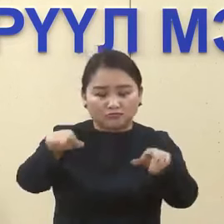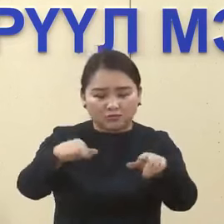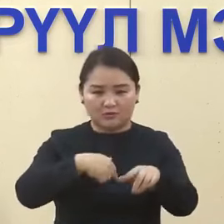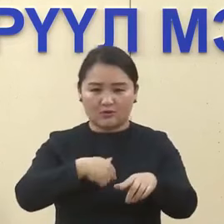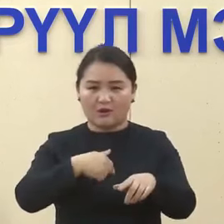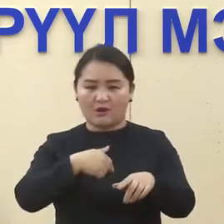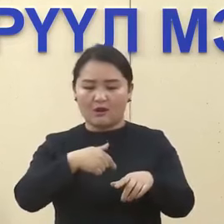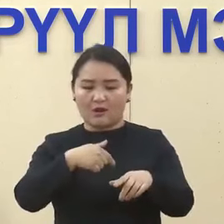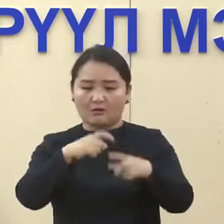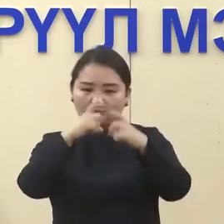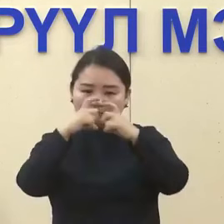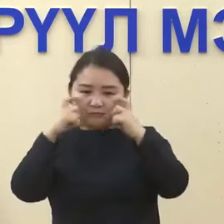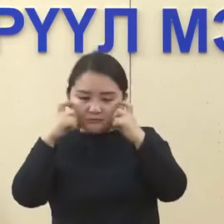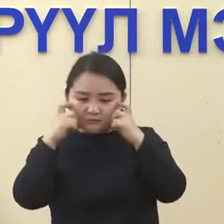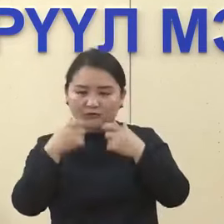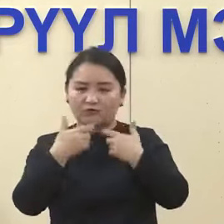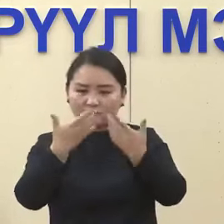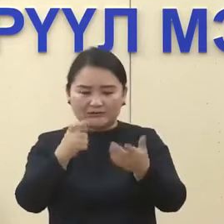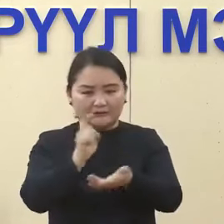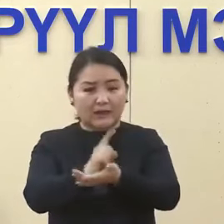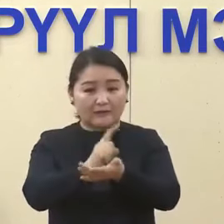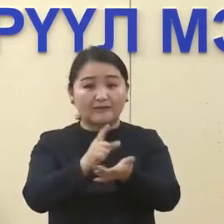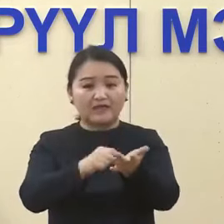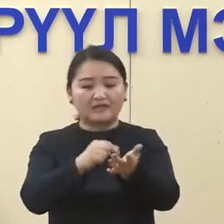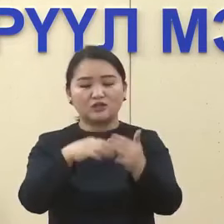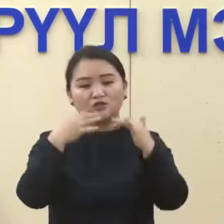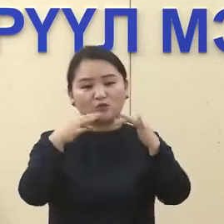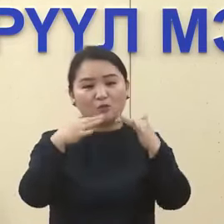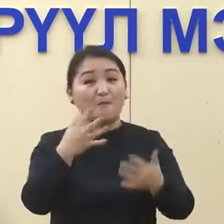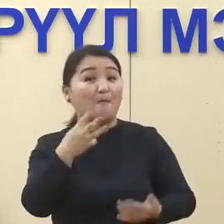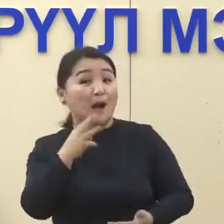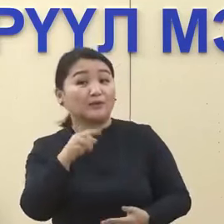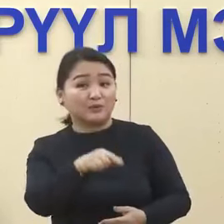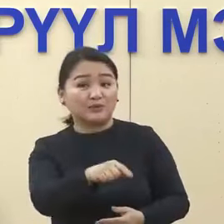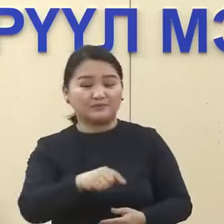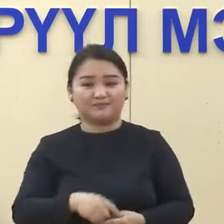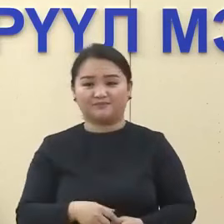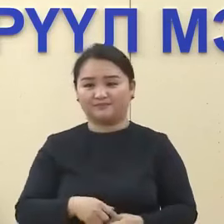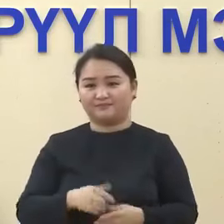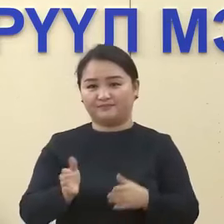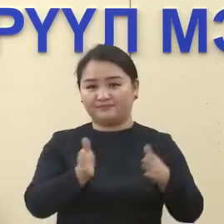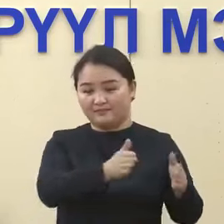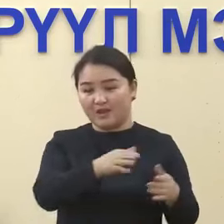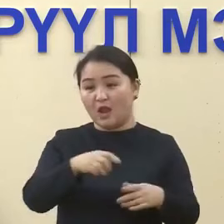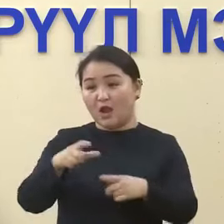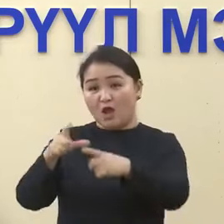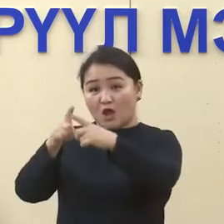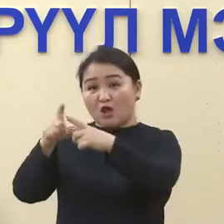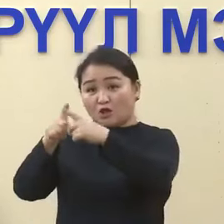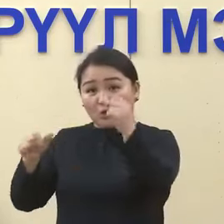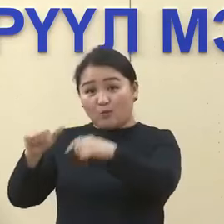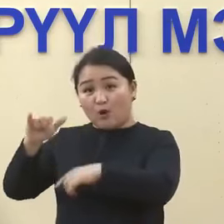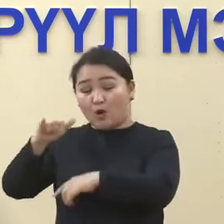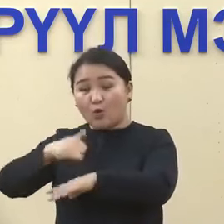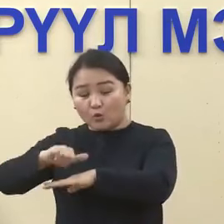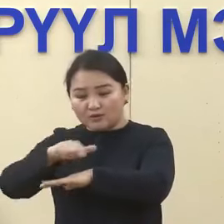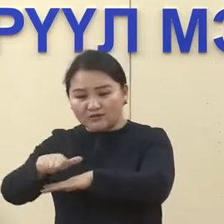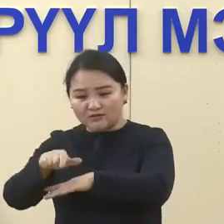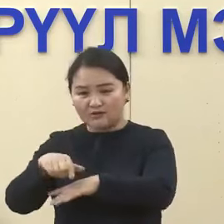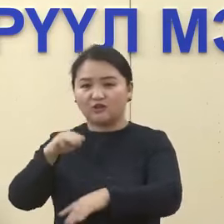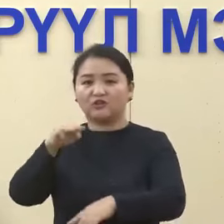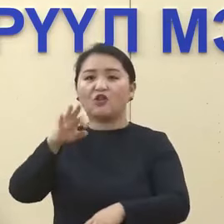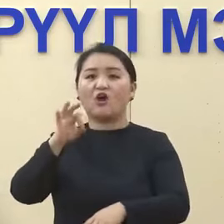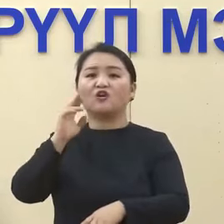зөвлөгөх талаар зөвлөмж гаргах шинжтэй байна. За, мөн Япон улсад бол халдвар нийслэл Токио хотод сүүлийн